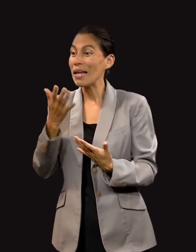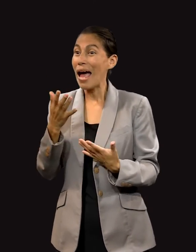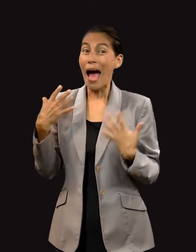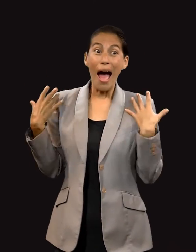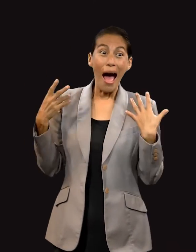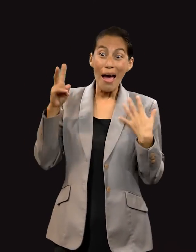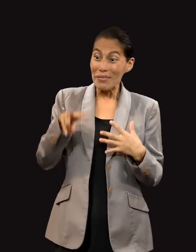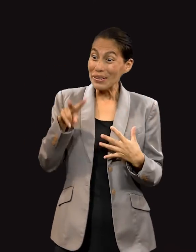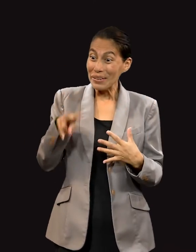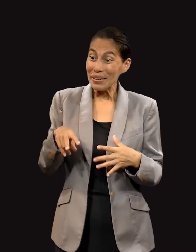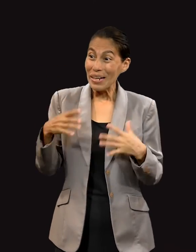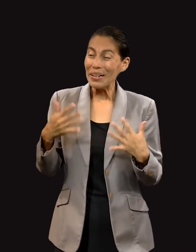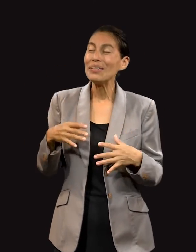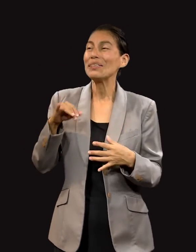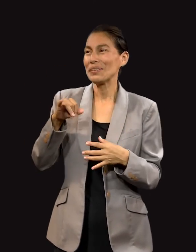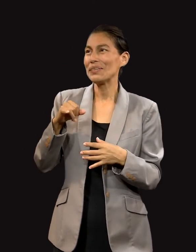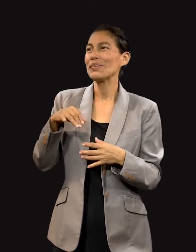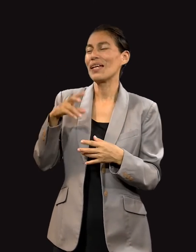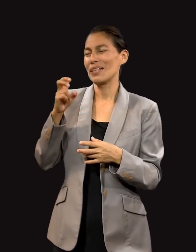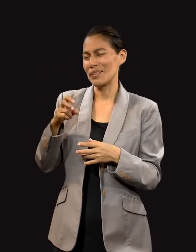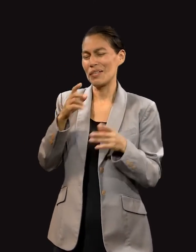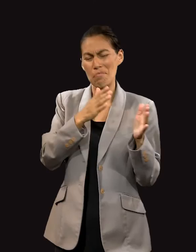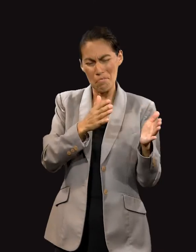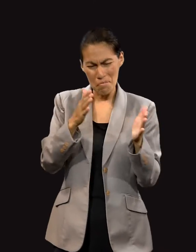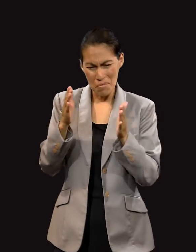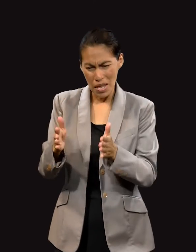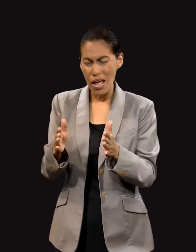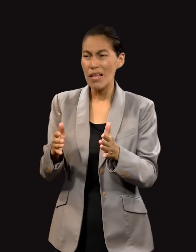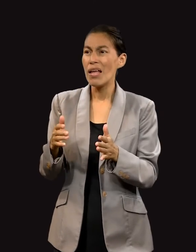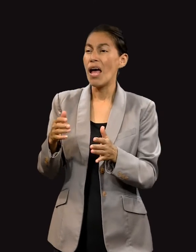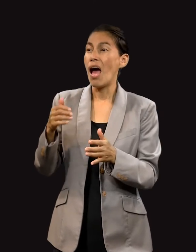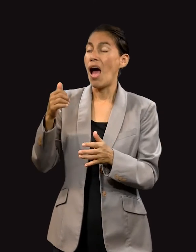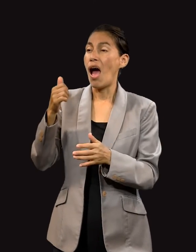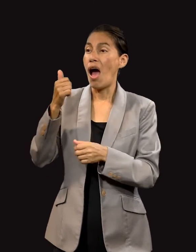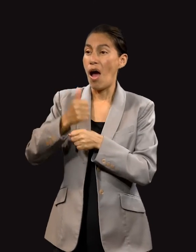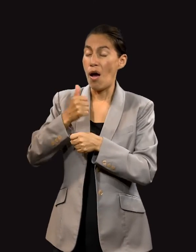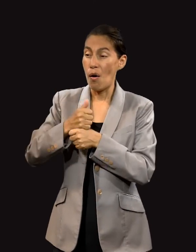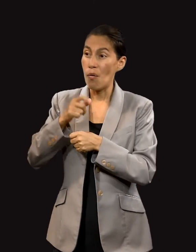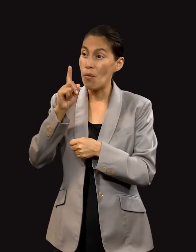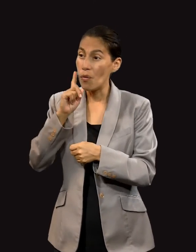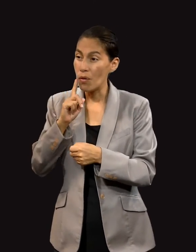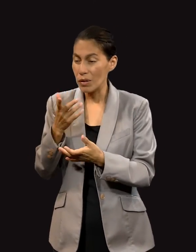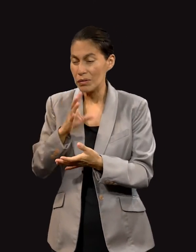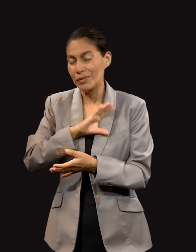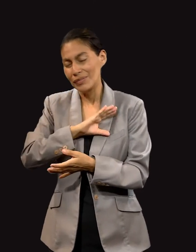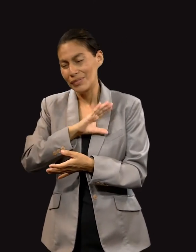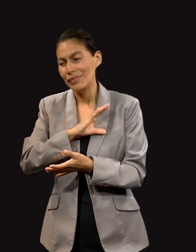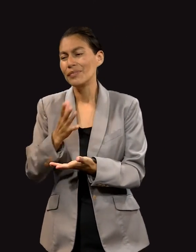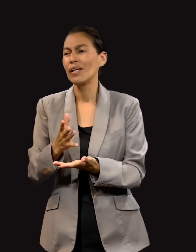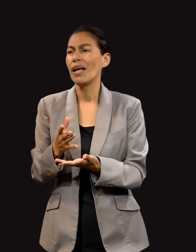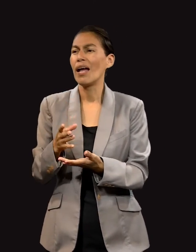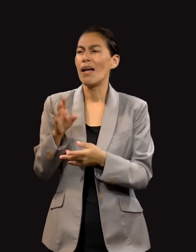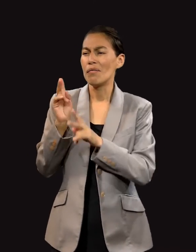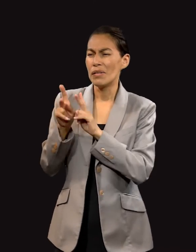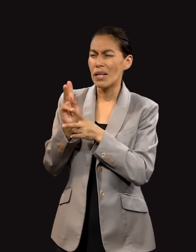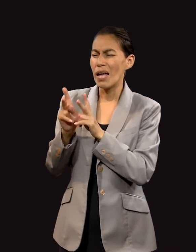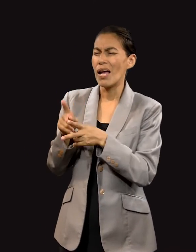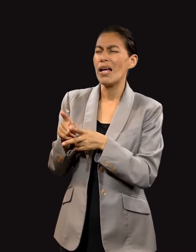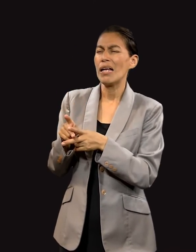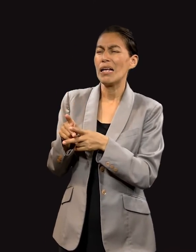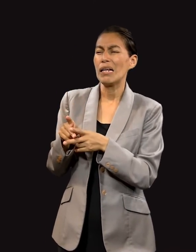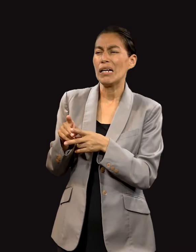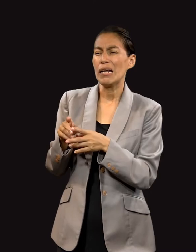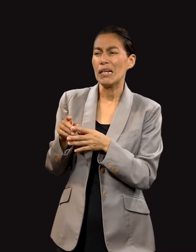de veras, sí. Entonces, ya fue que hicimos planes, hablé con mi abuelita, estuvo dispuesta. Al principio no quería,